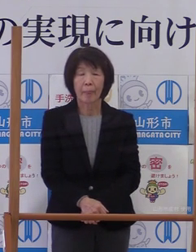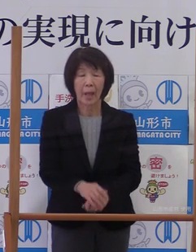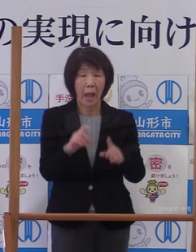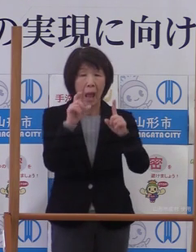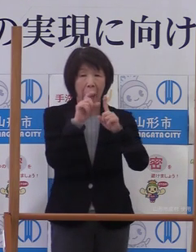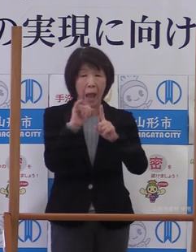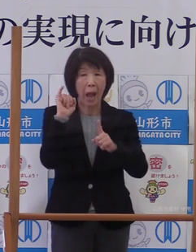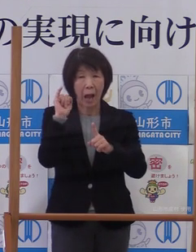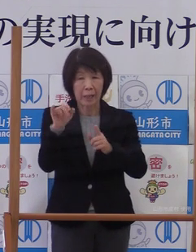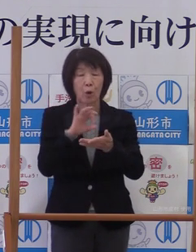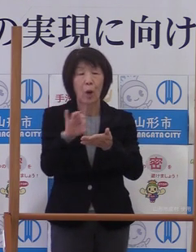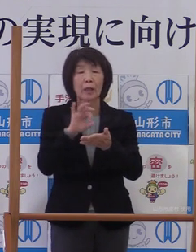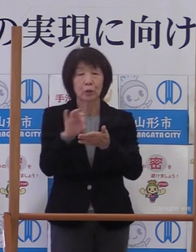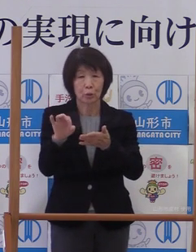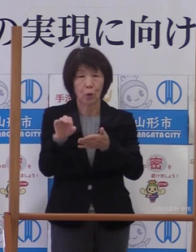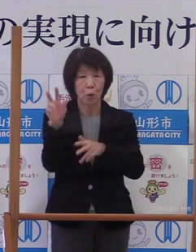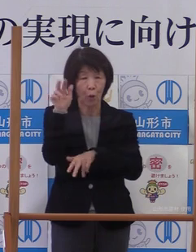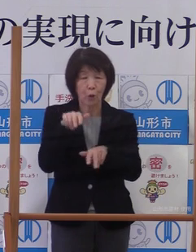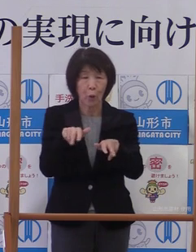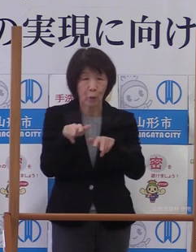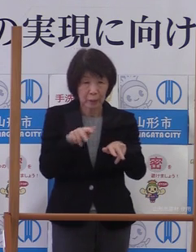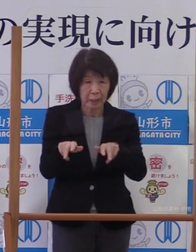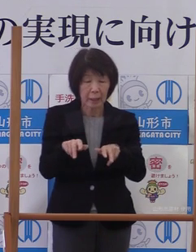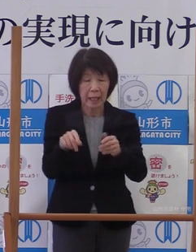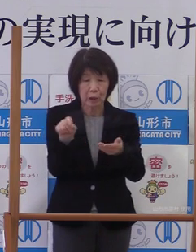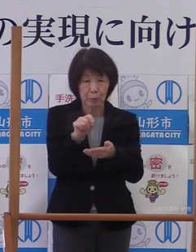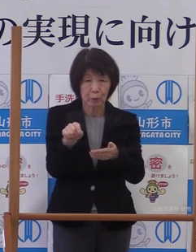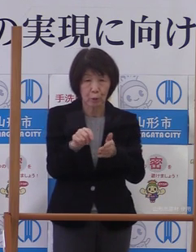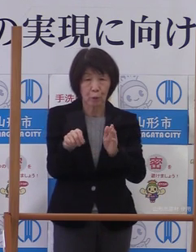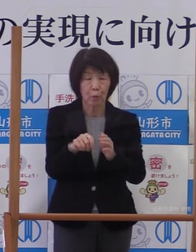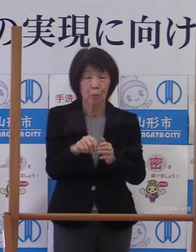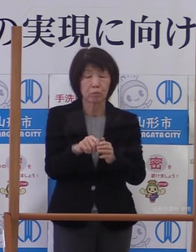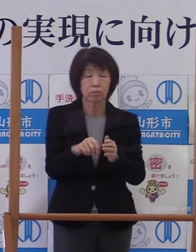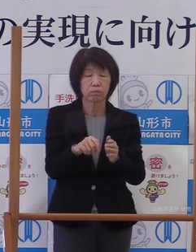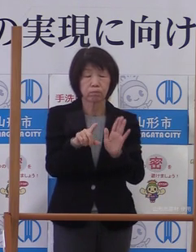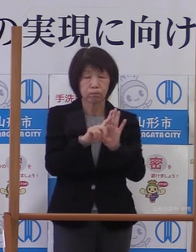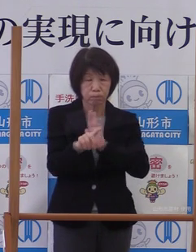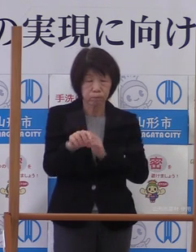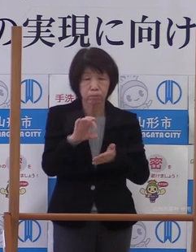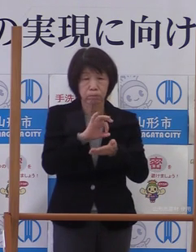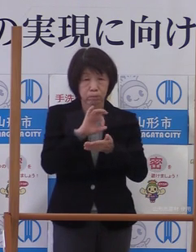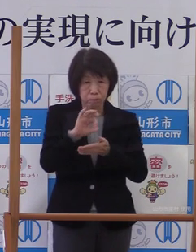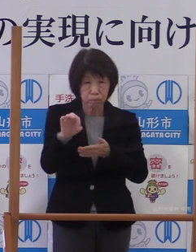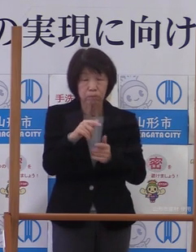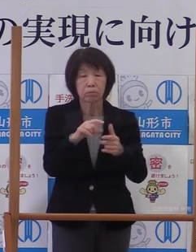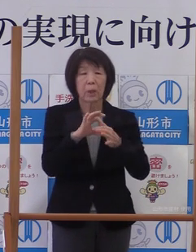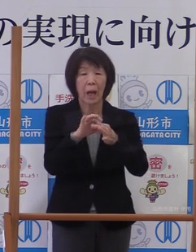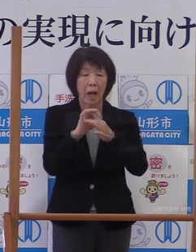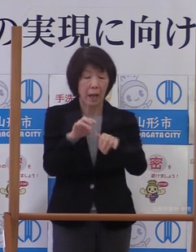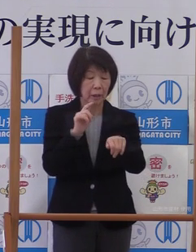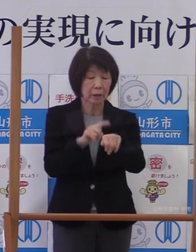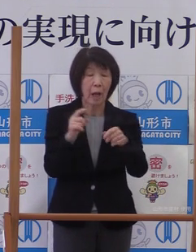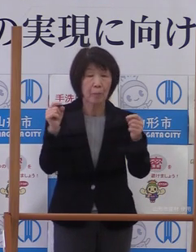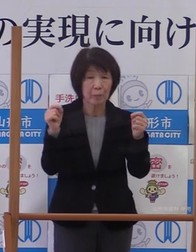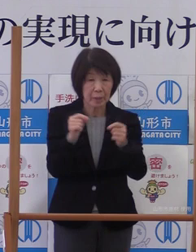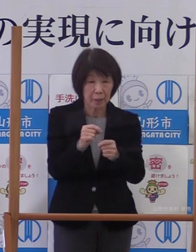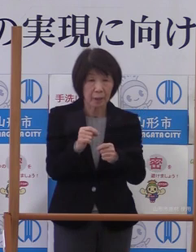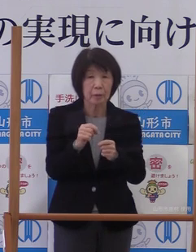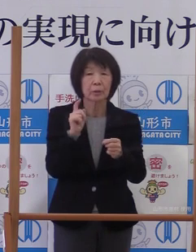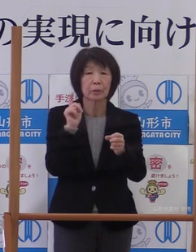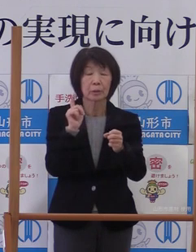AI 等の活用による行政事務の効率化では、保育所等の利用調整事務にかかる時間を短縮するととも